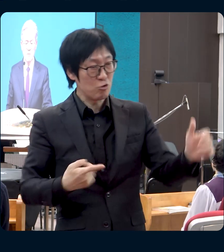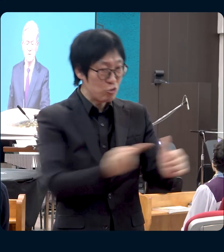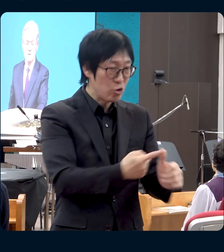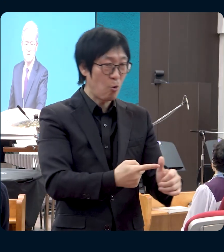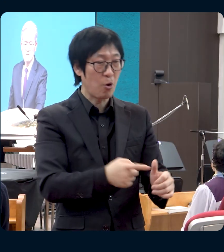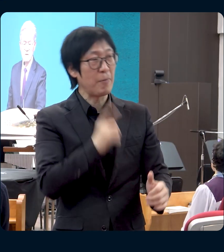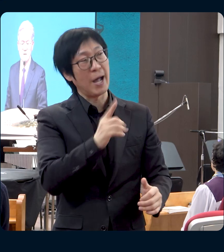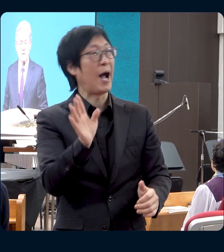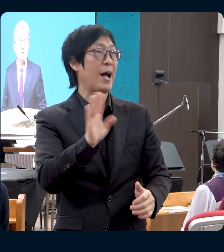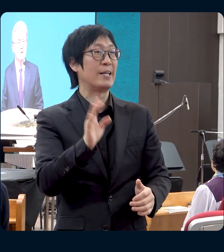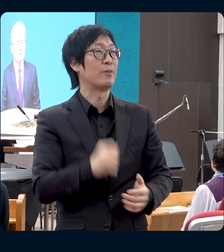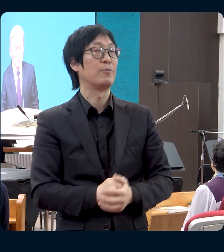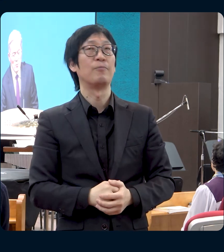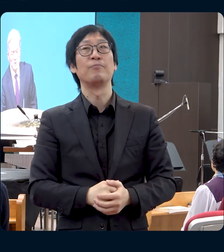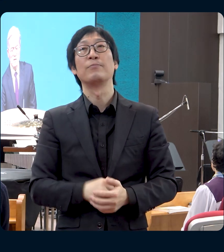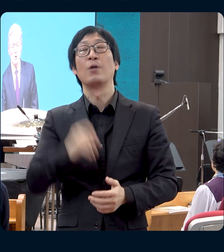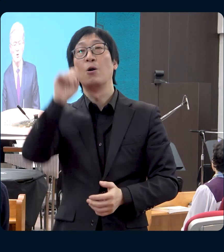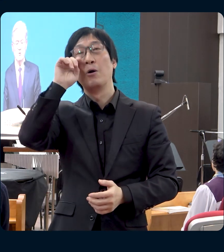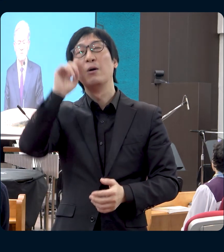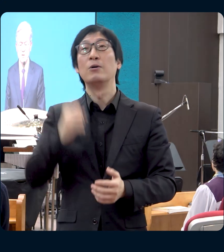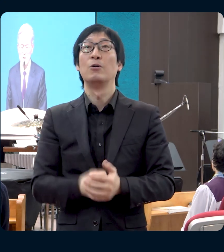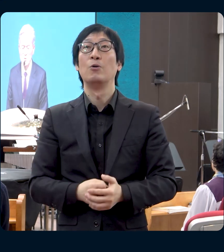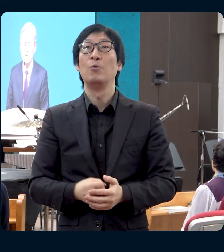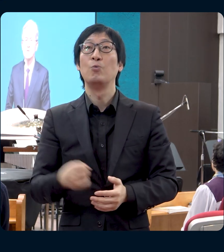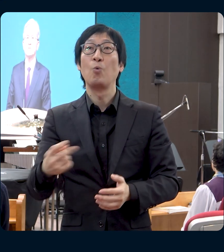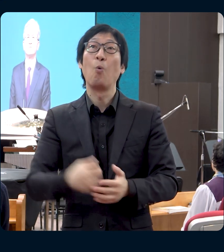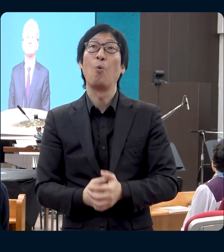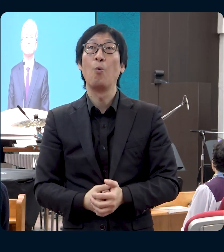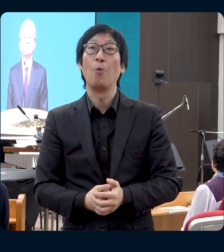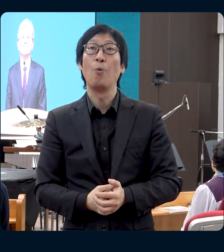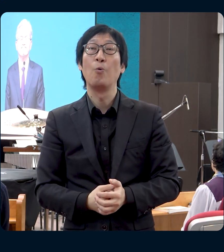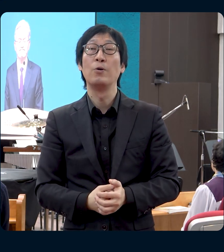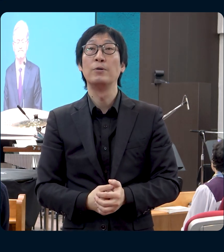보네프 목사님은 무엇보다 그 어렵고 힘든 시대 속에서